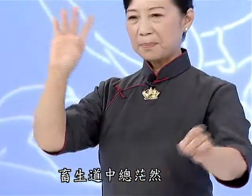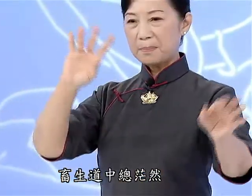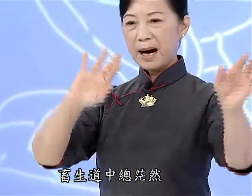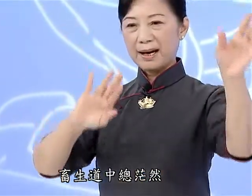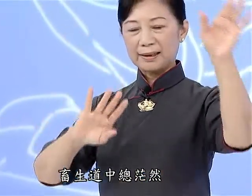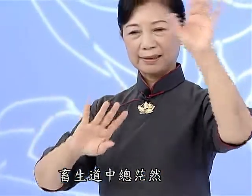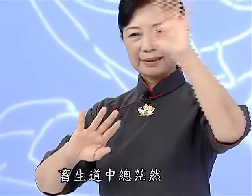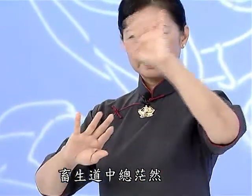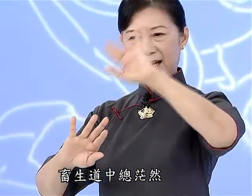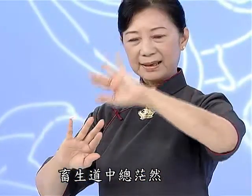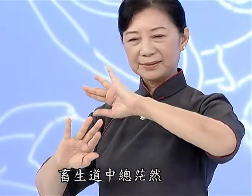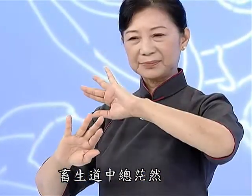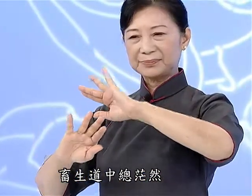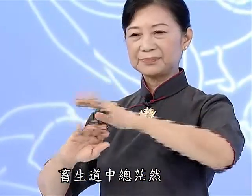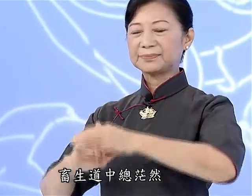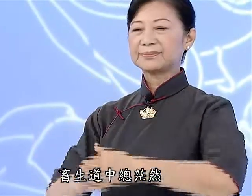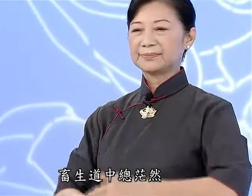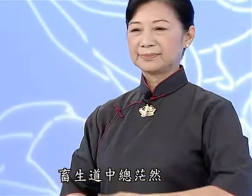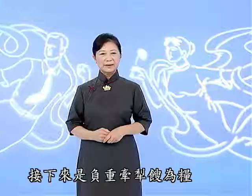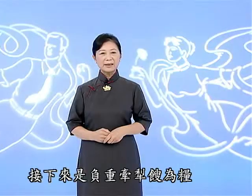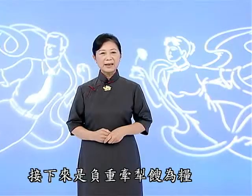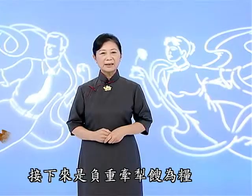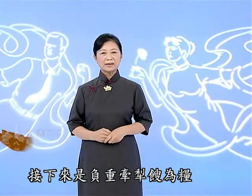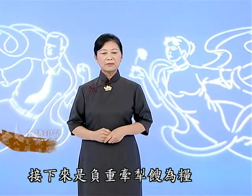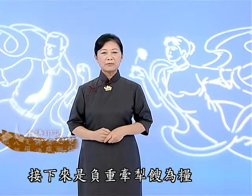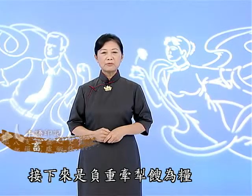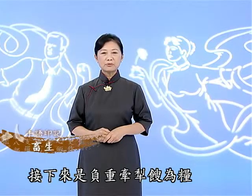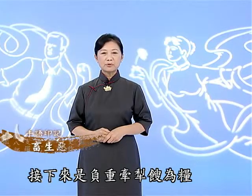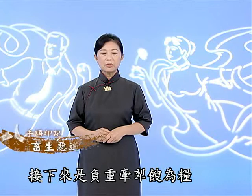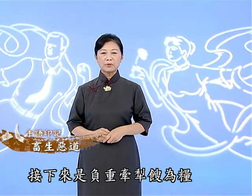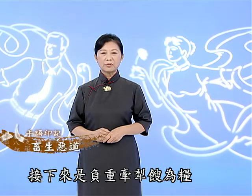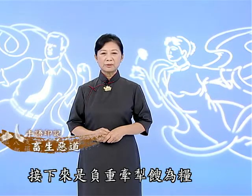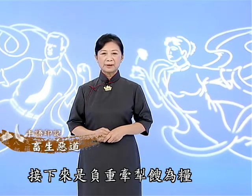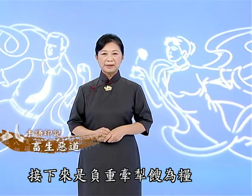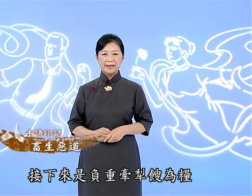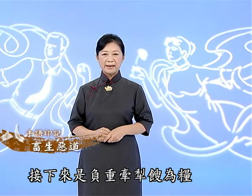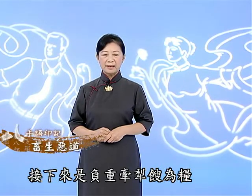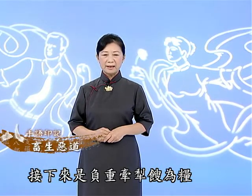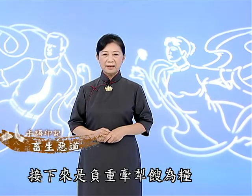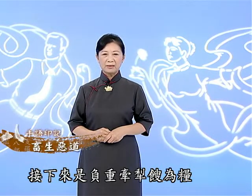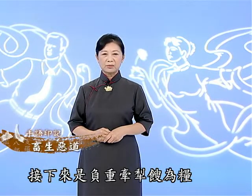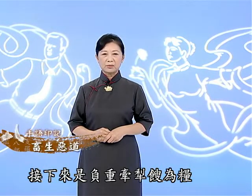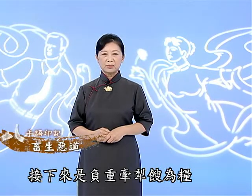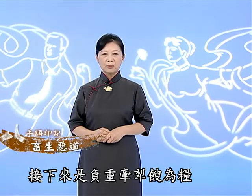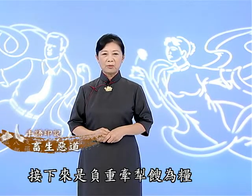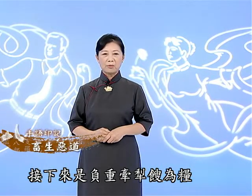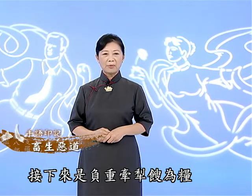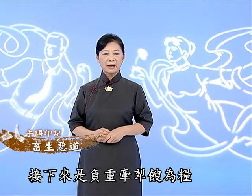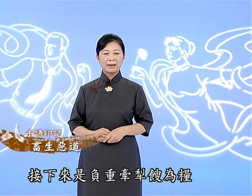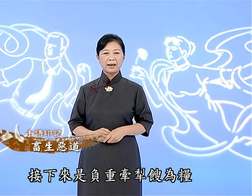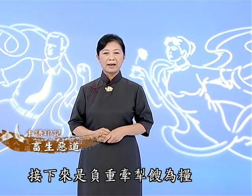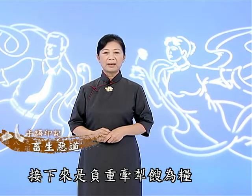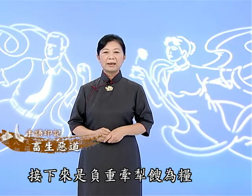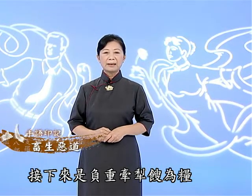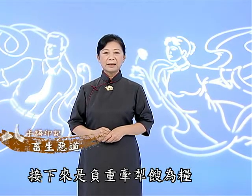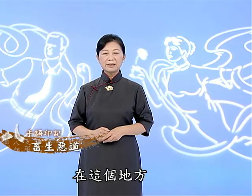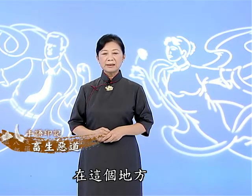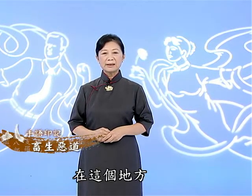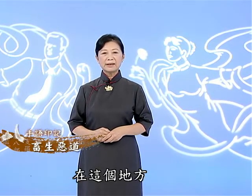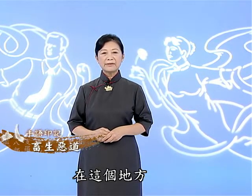茫然。接下来是负重千里所为量。那在这个地